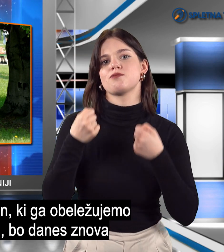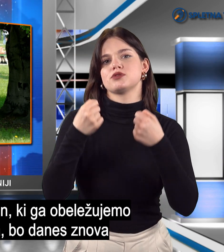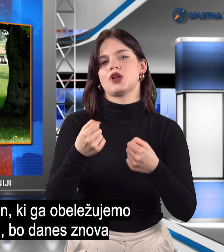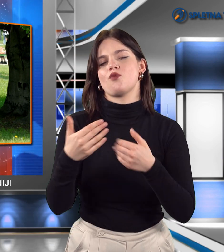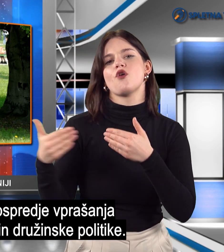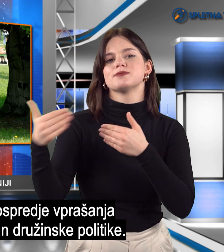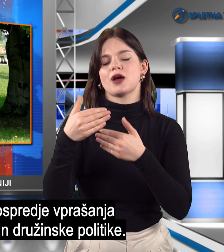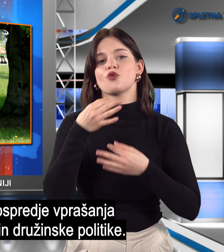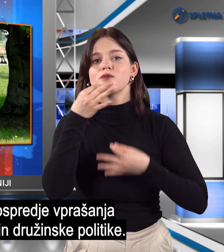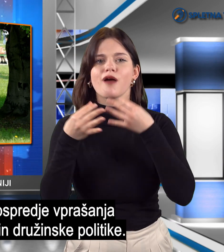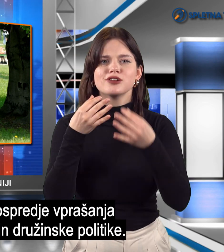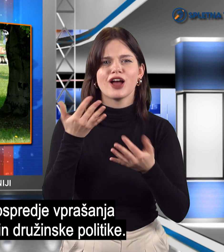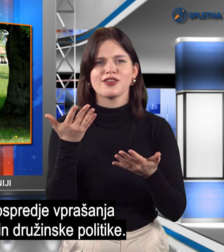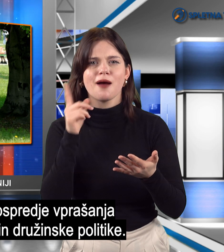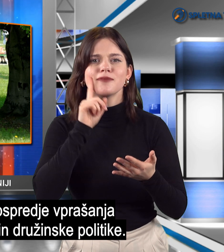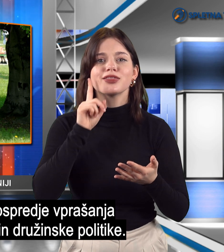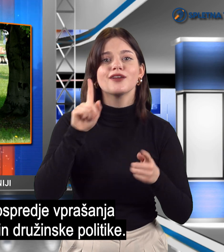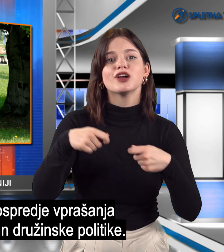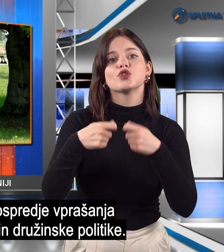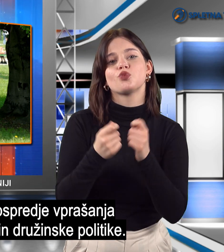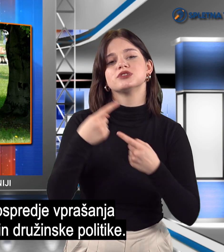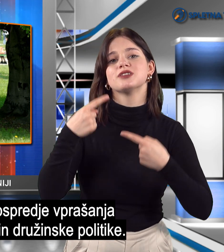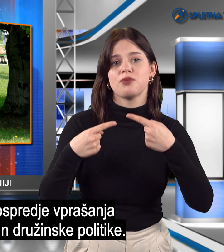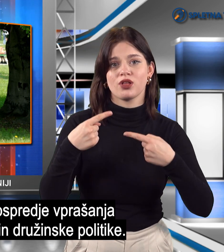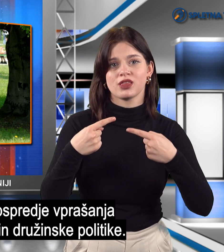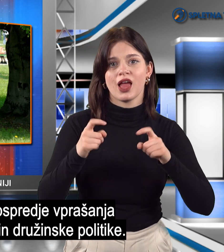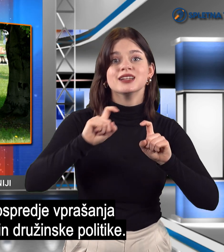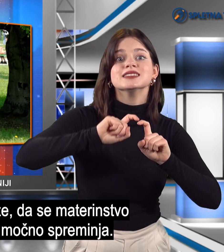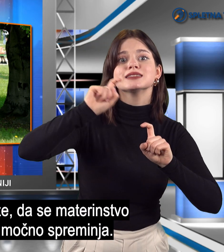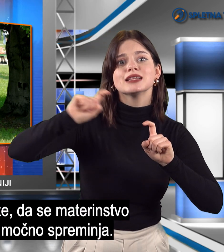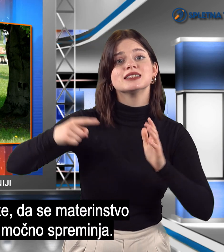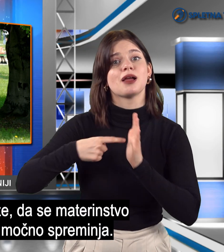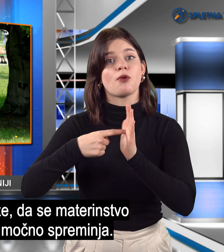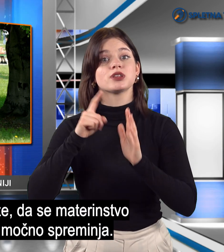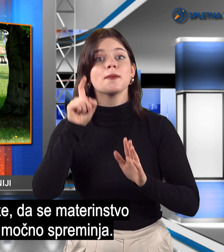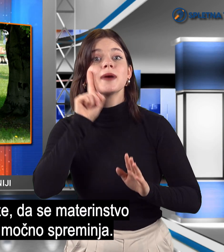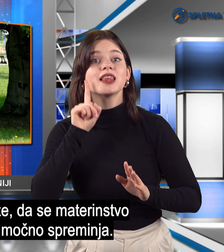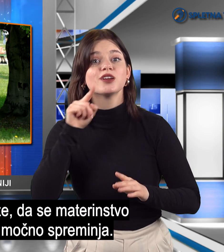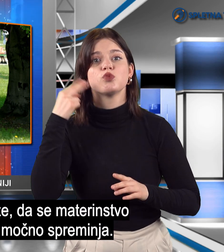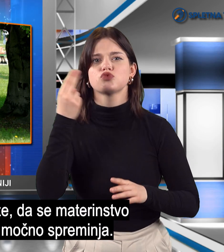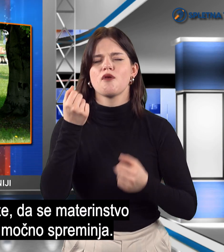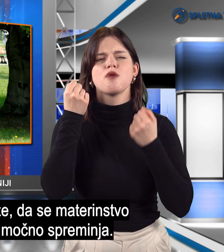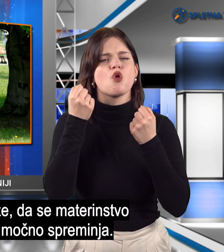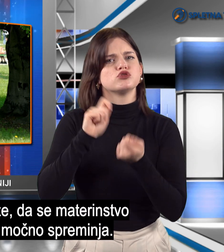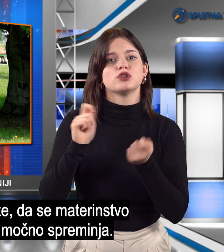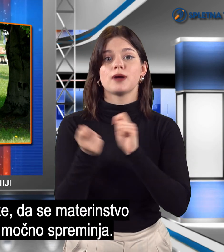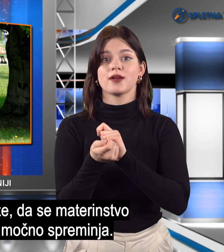vprašanja materinstva in družinske politike. Statistika kaže, da se materinstvo v Sloveniji močno spreminja.